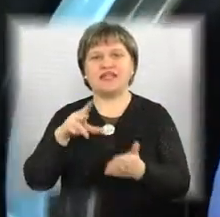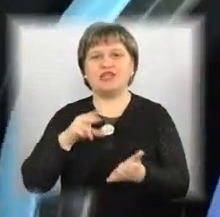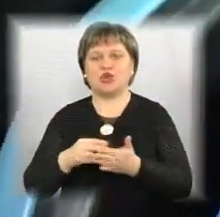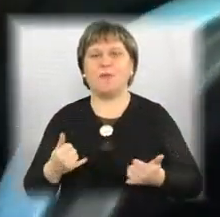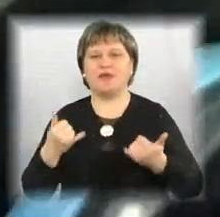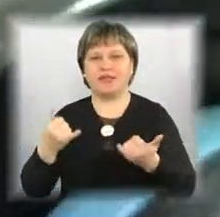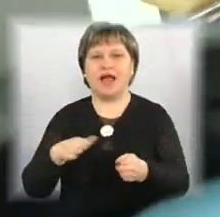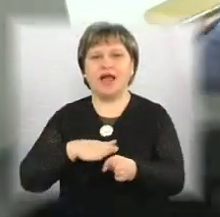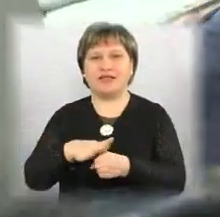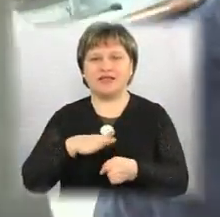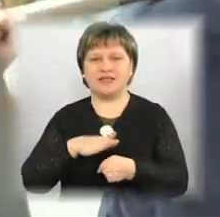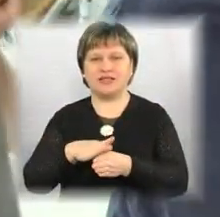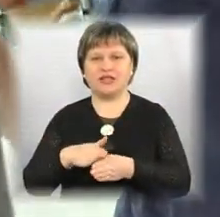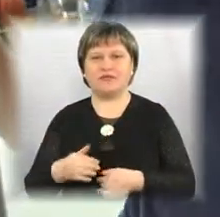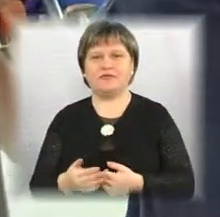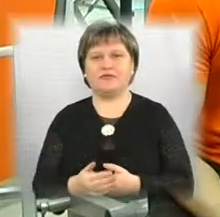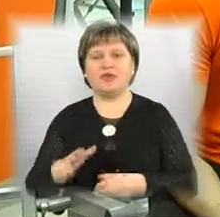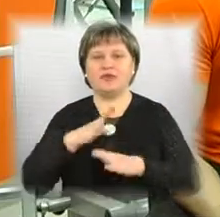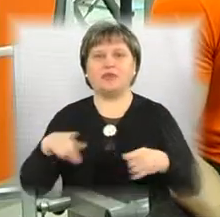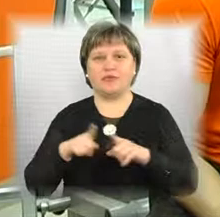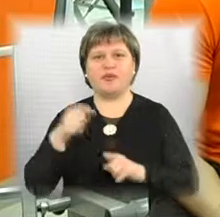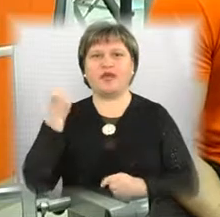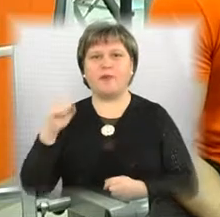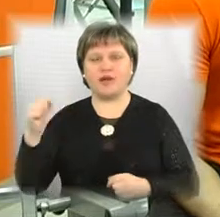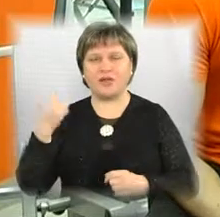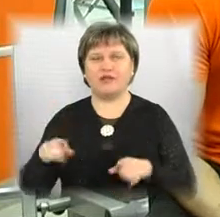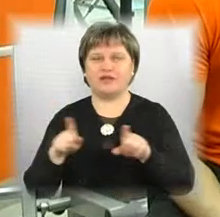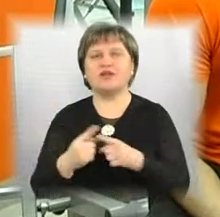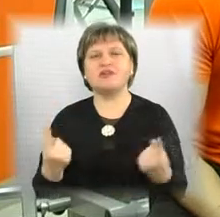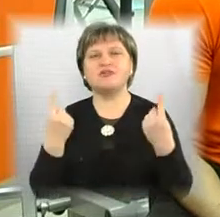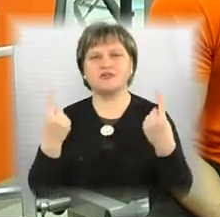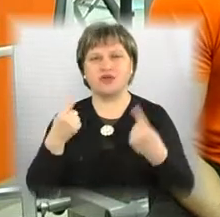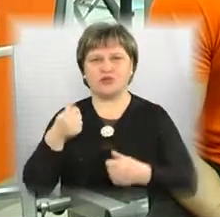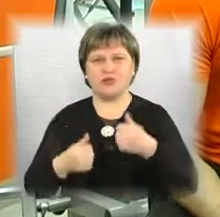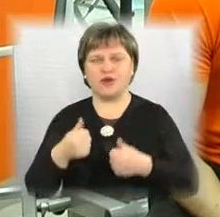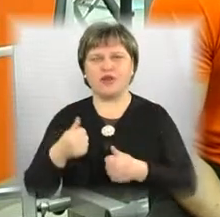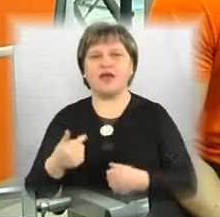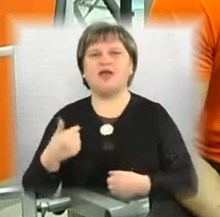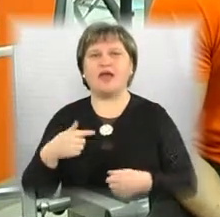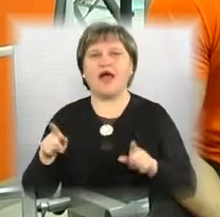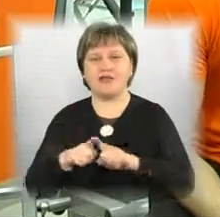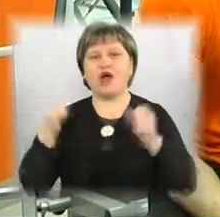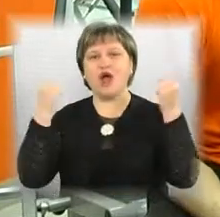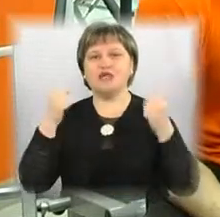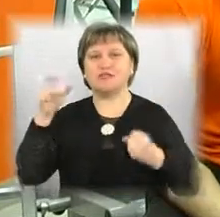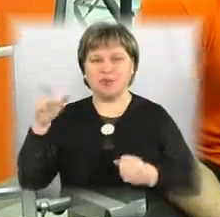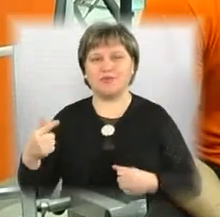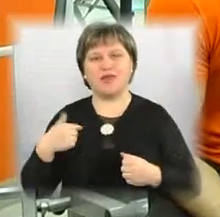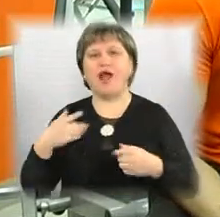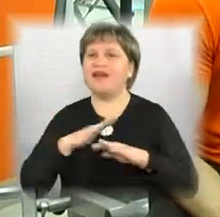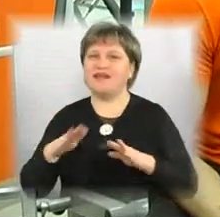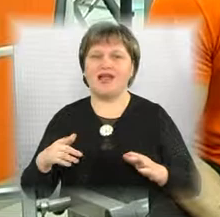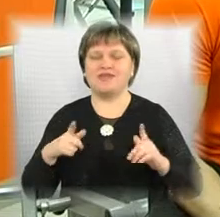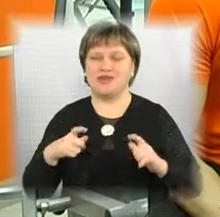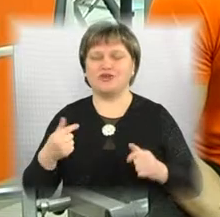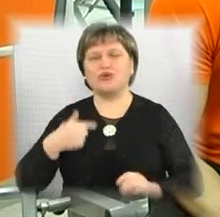Тобто, ну от переміг в таких серйозних змаганнях. Я як спортсмен йому не те, що заздрю, я просто розумію, наскільки це